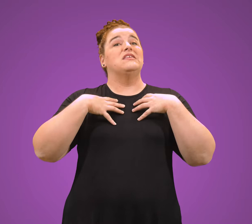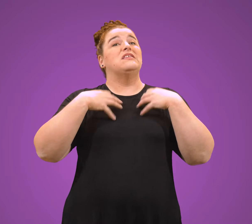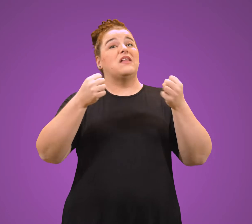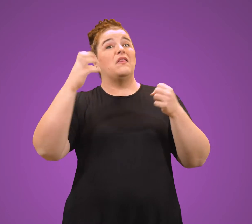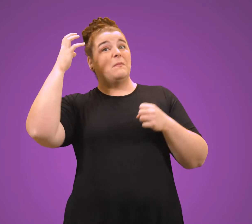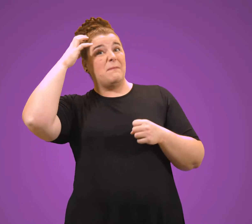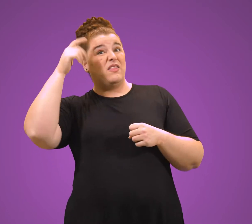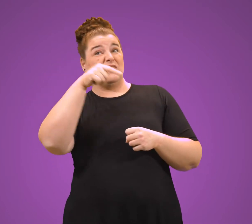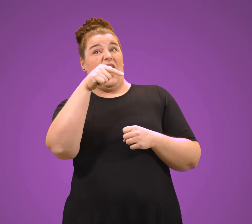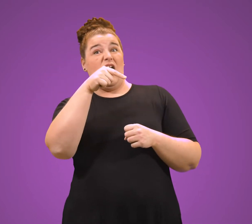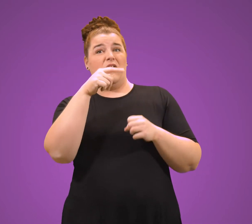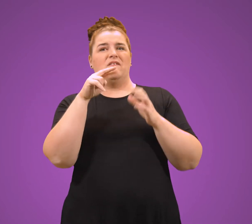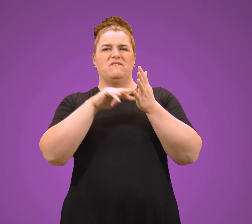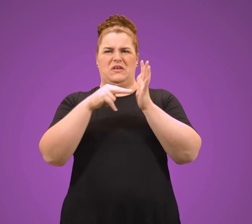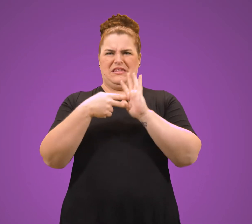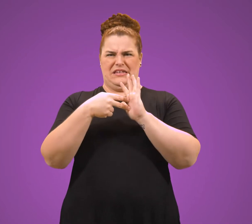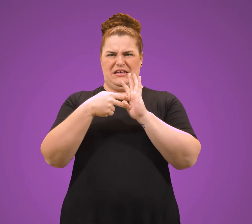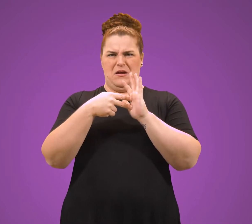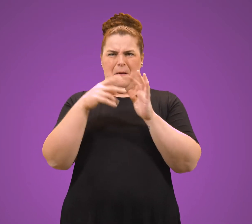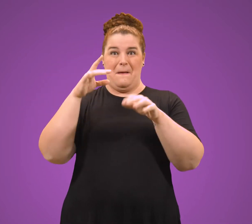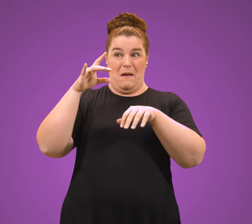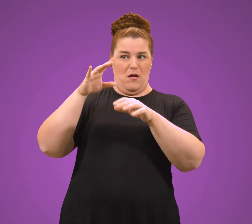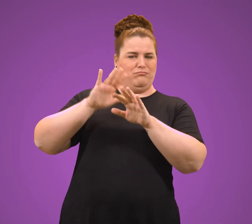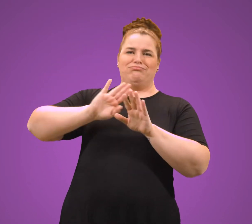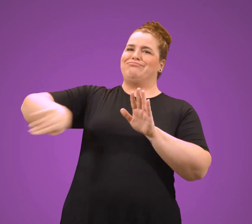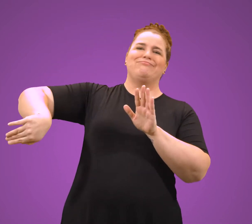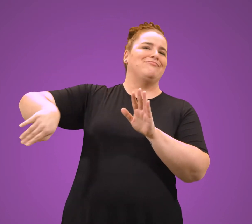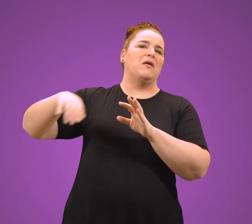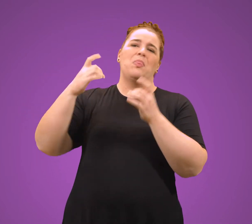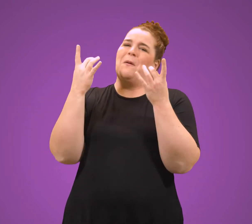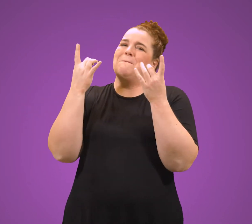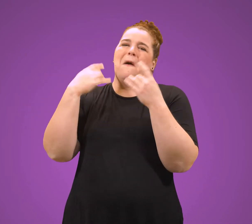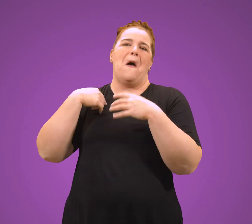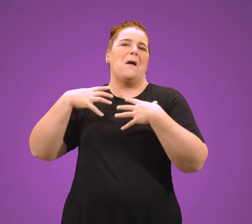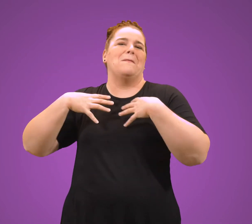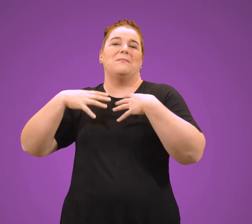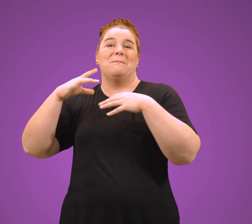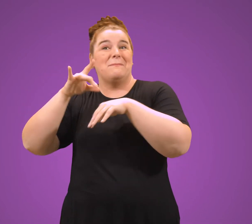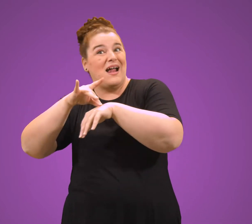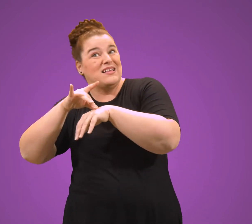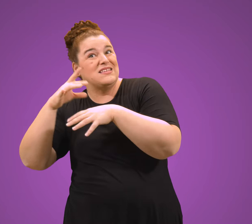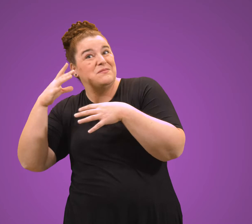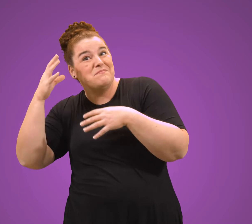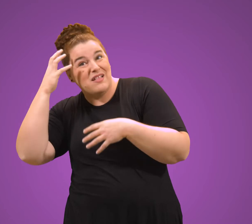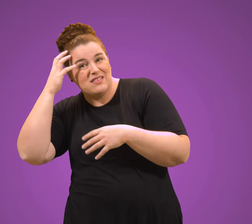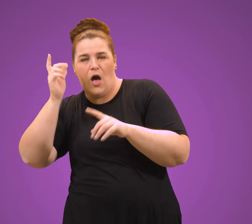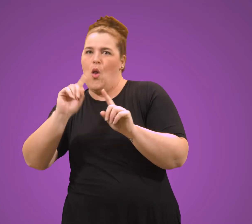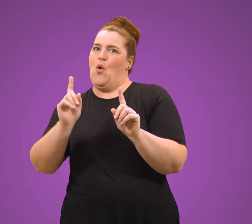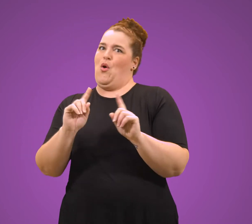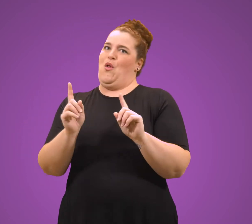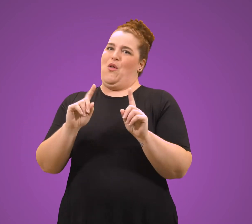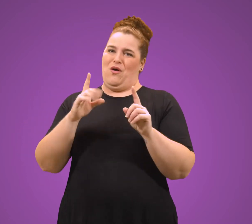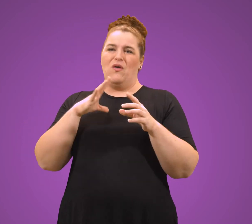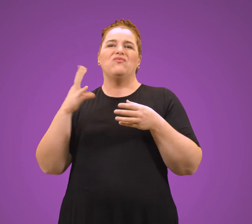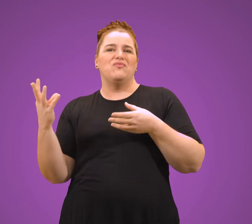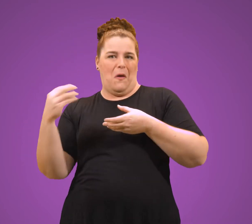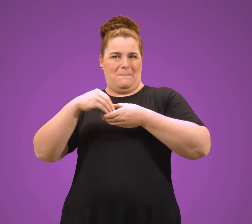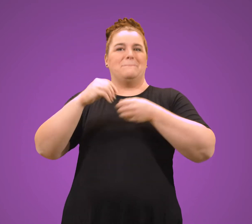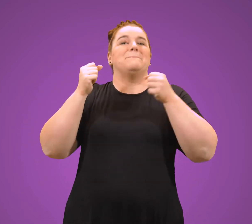La santé mentale n'est pas simplement l'absence de maladie mentale, tout comme le fait de vivre avec une maladie mentale ne signifie pas que vous ne